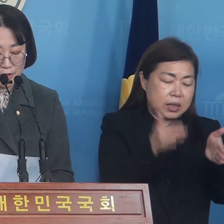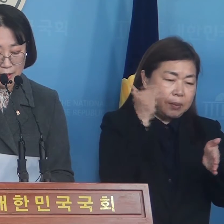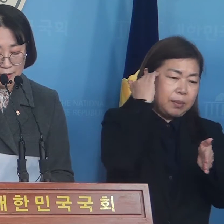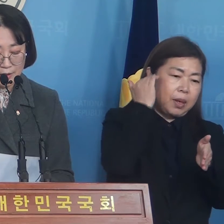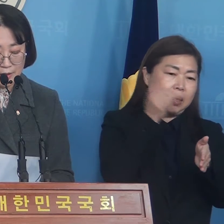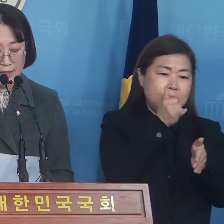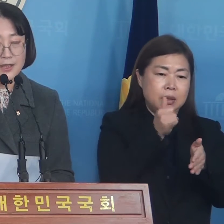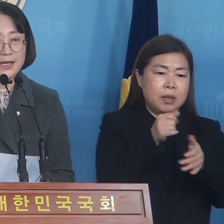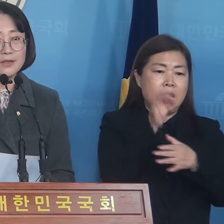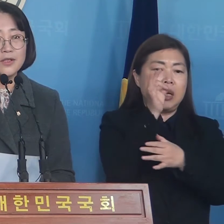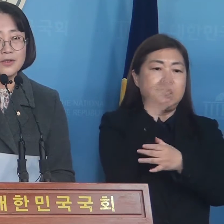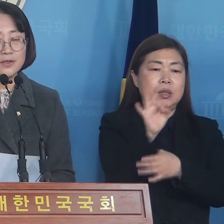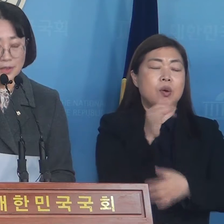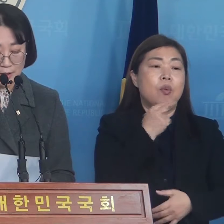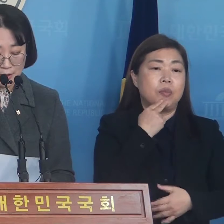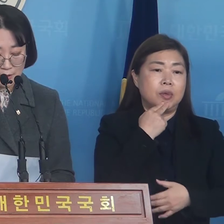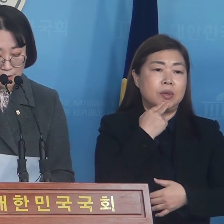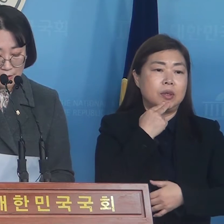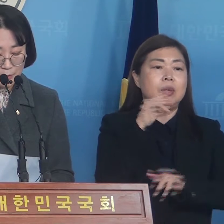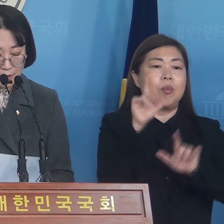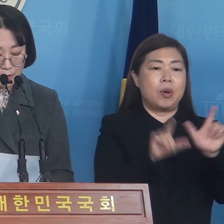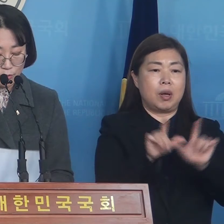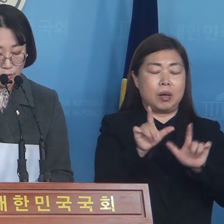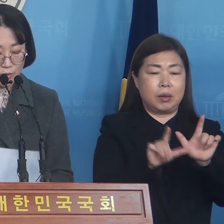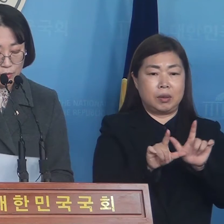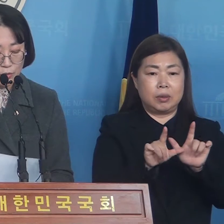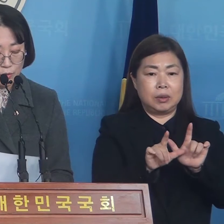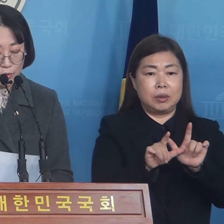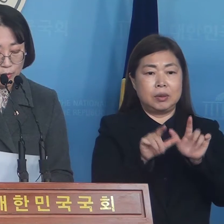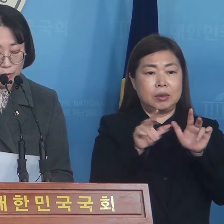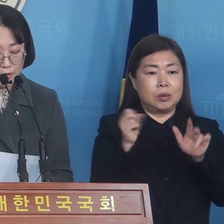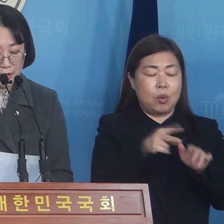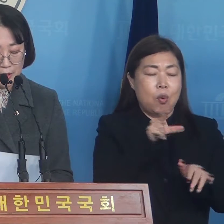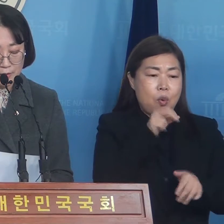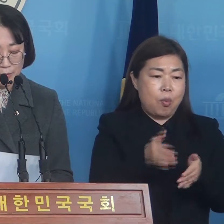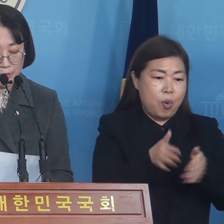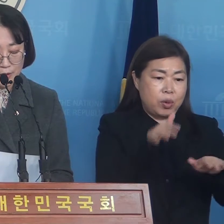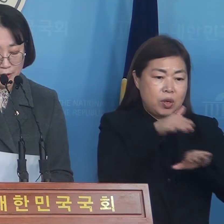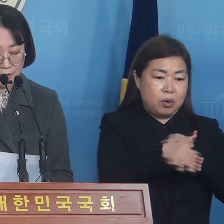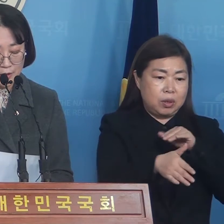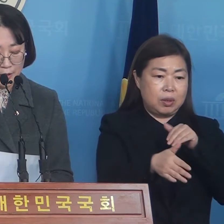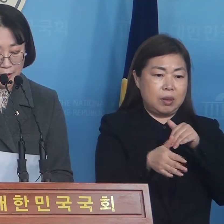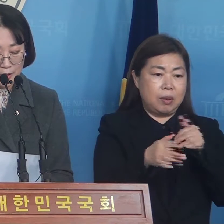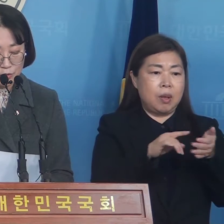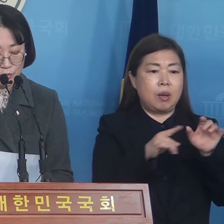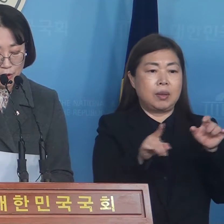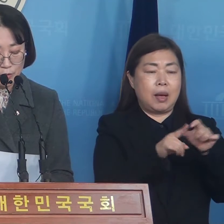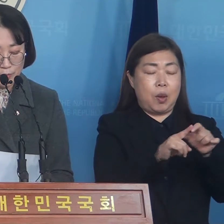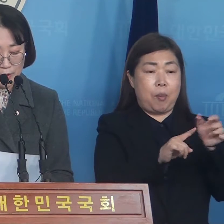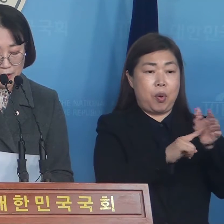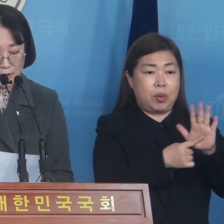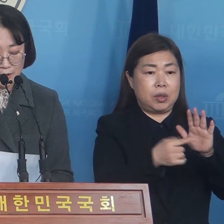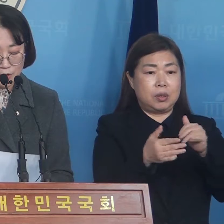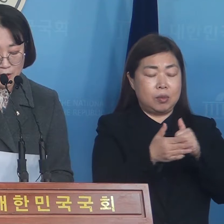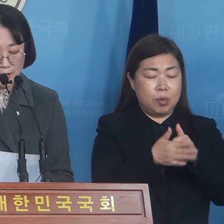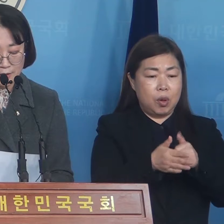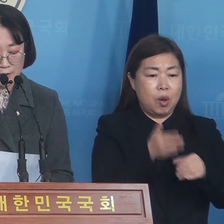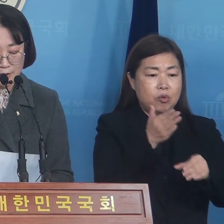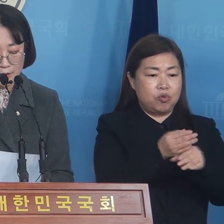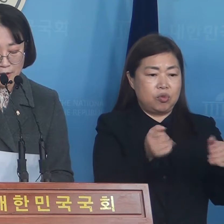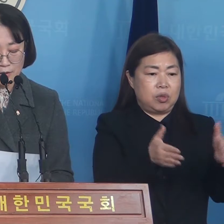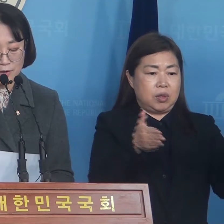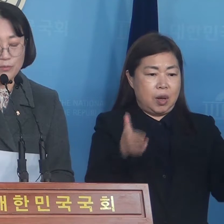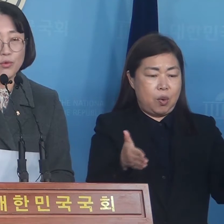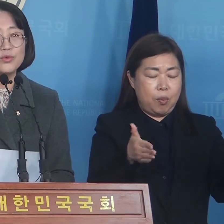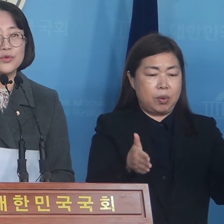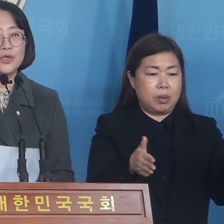상권으로 인정하지 않으려는 지금의 태도, 또 골목형이라는 표현의 연연에 중대로변의 상가를 제외하는